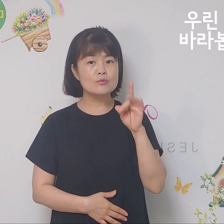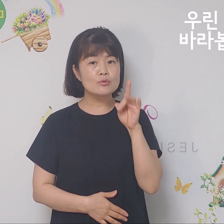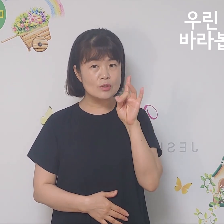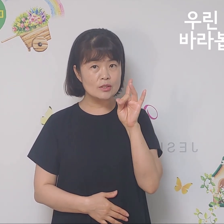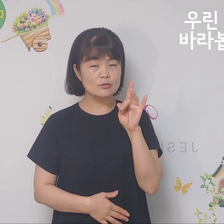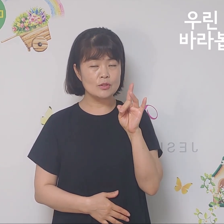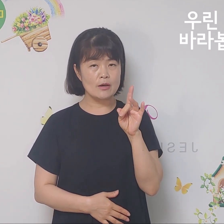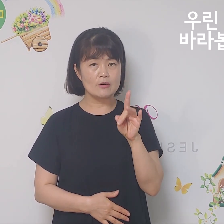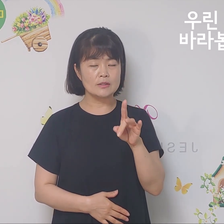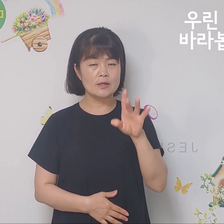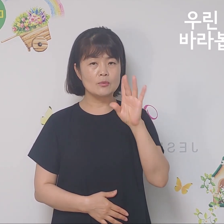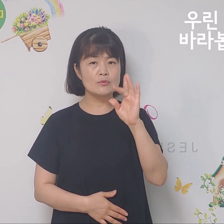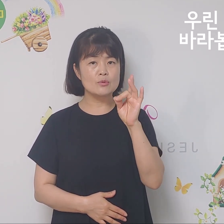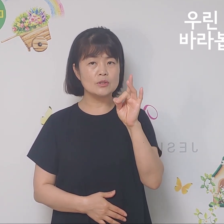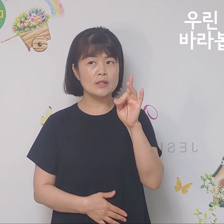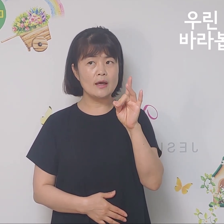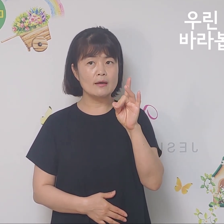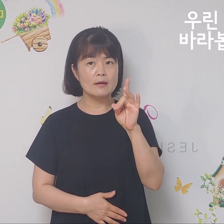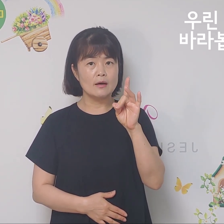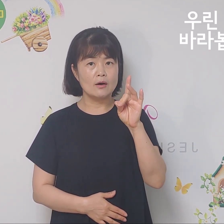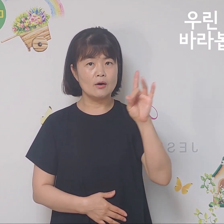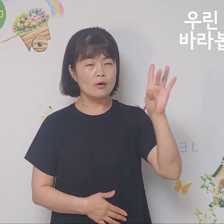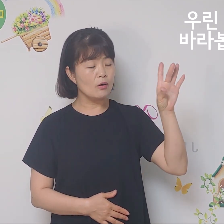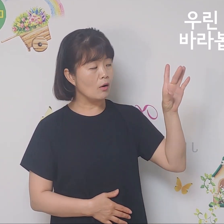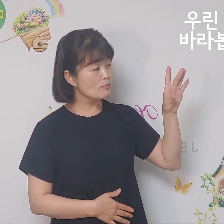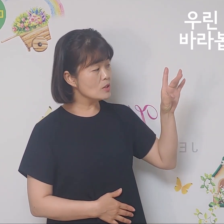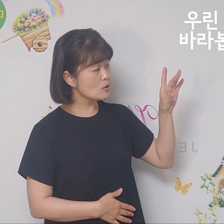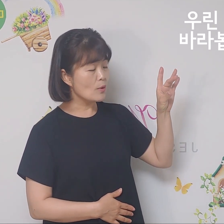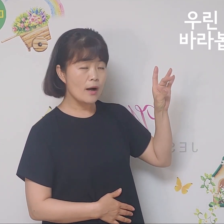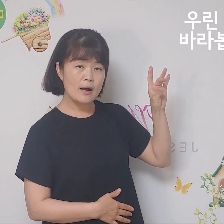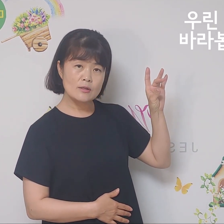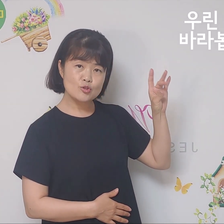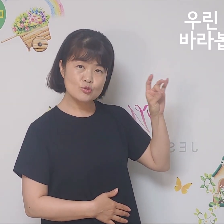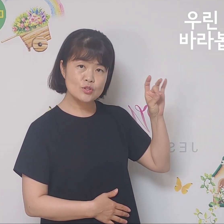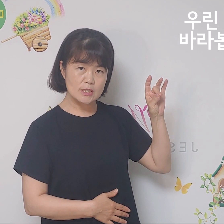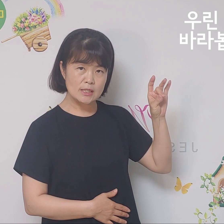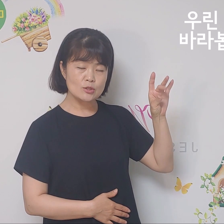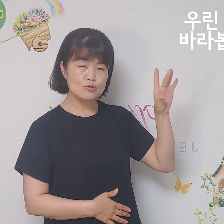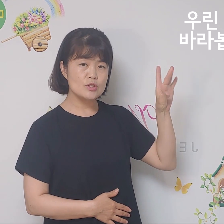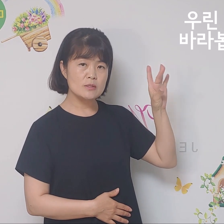오른손으로 하셔도 돼요. 네, 오른손인데 엄지와 중지만